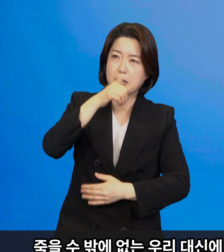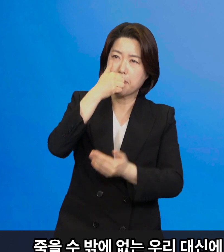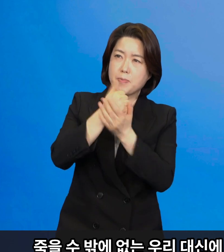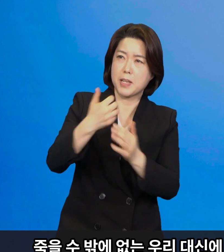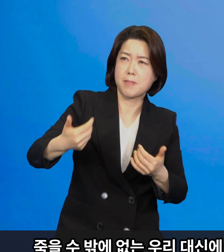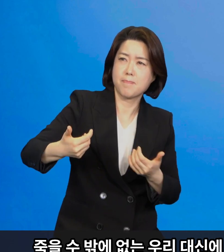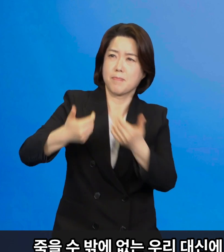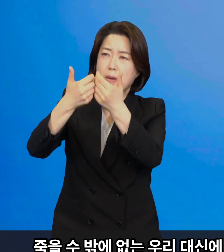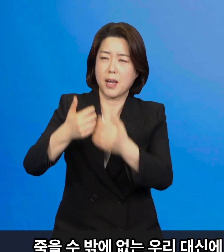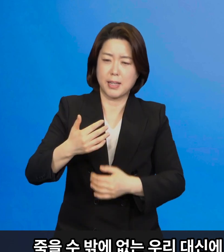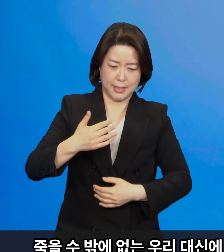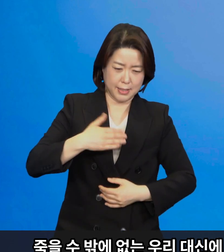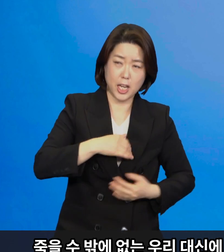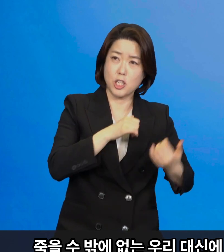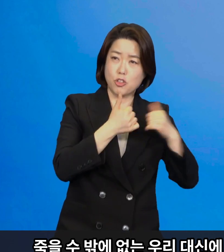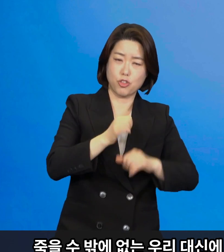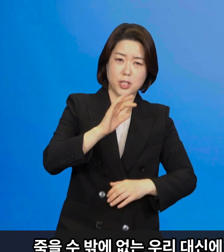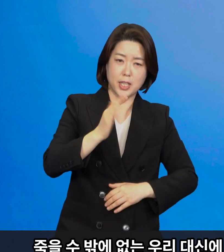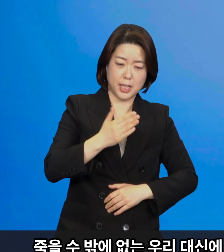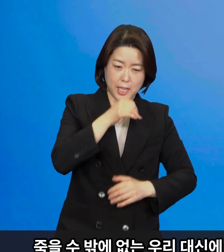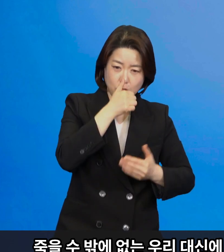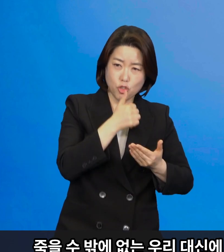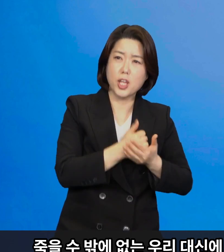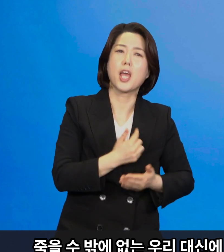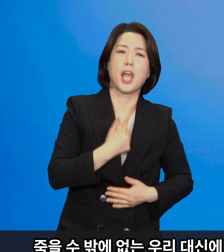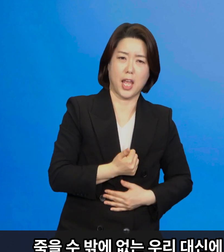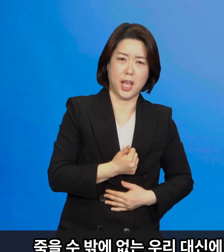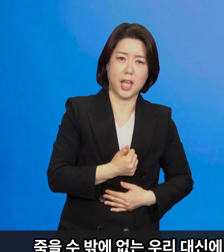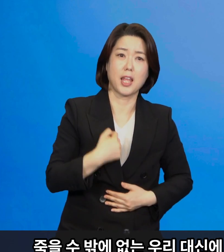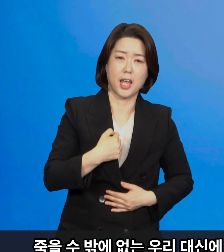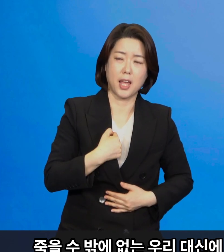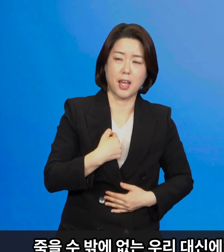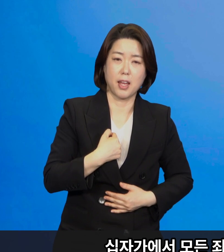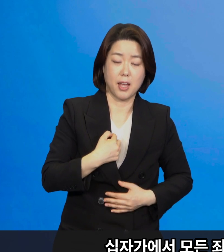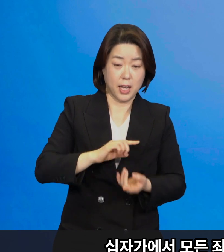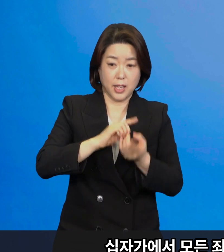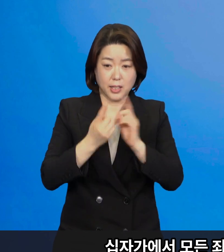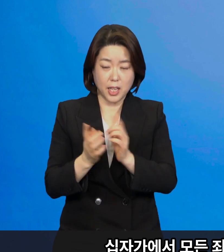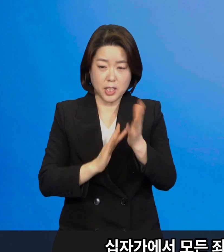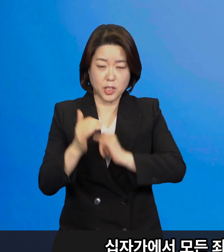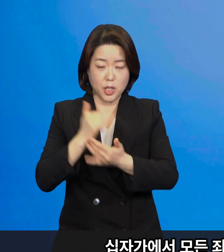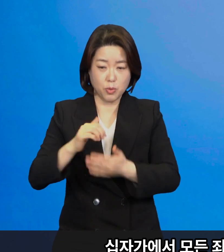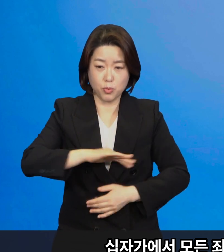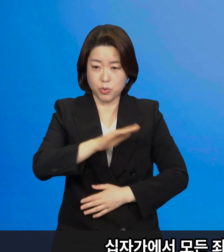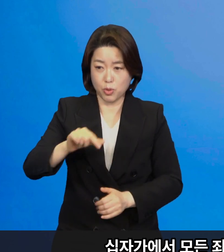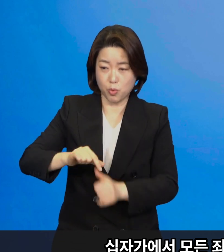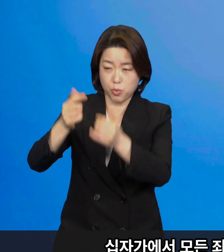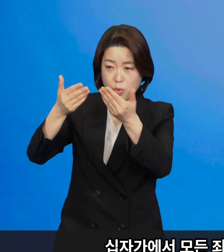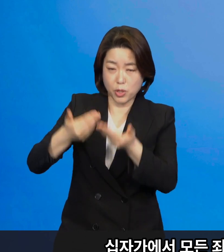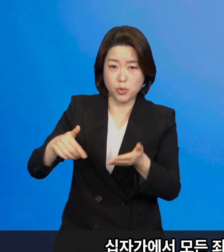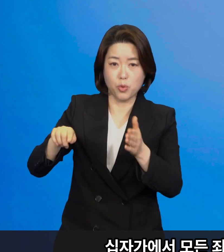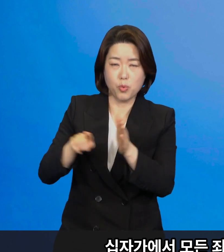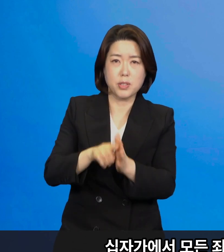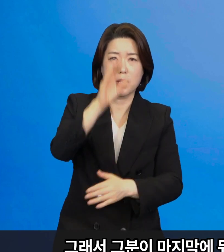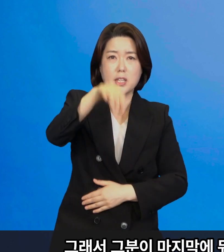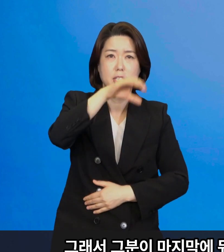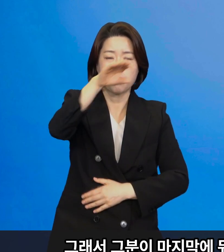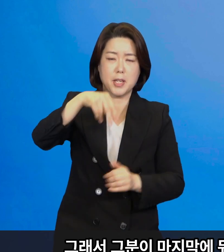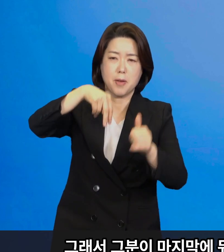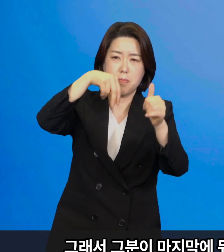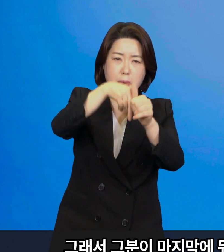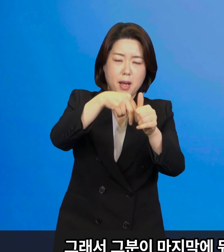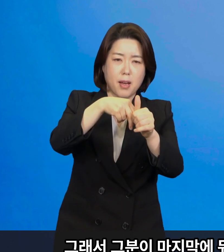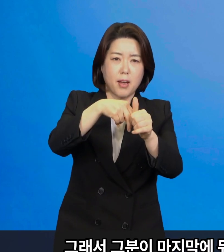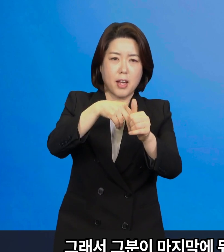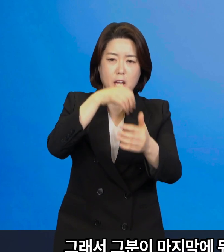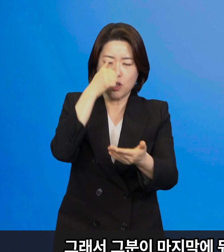반역하여 죽을 수밖에 없는 우리 대신에 예수님이 우리를 살리시기 위해서 십자가에서 모든 죄값을 다 치르신 것이죠. 그래서